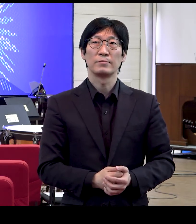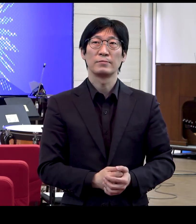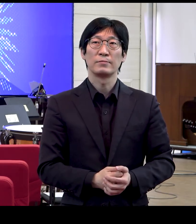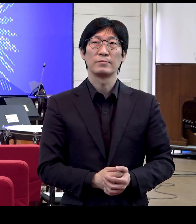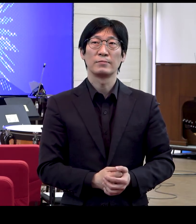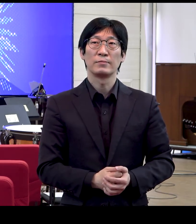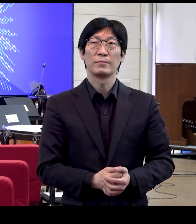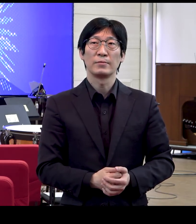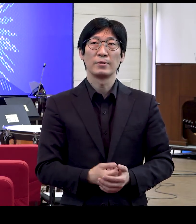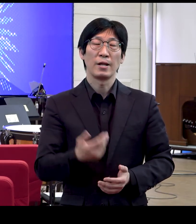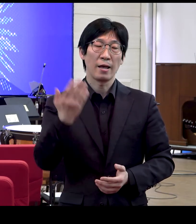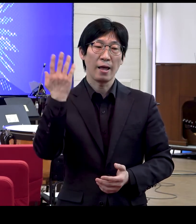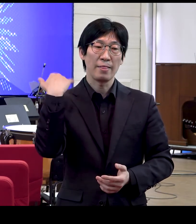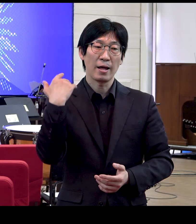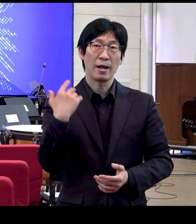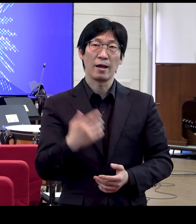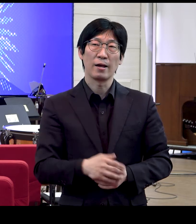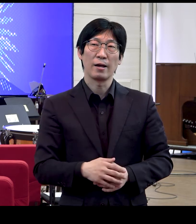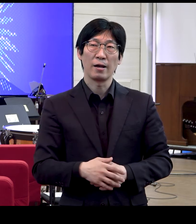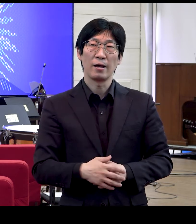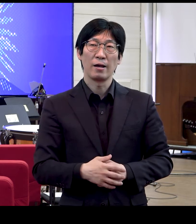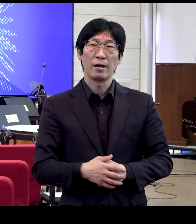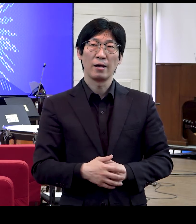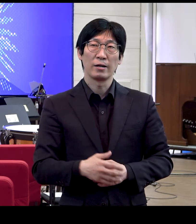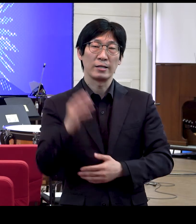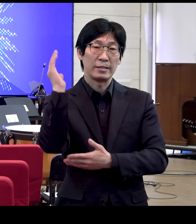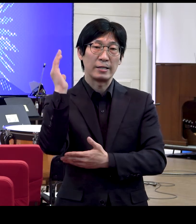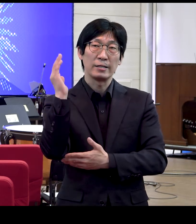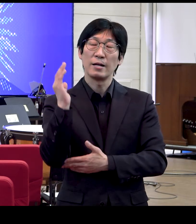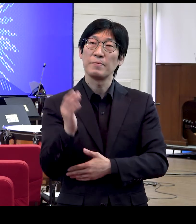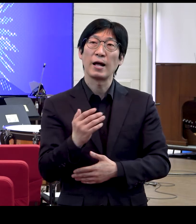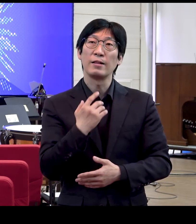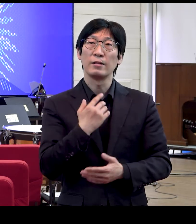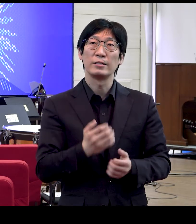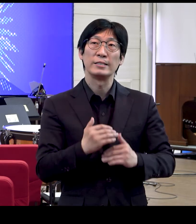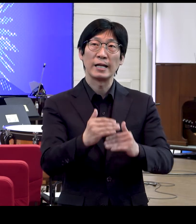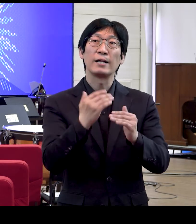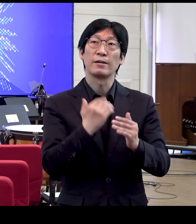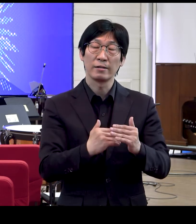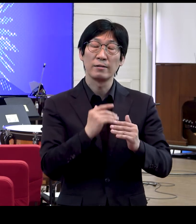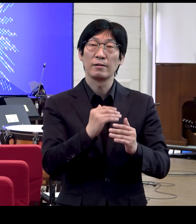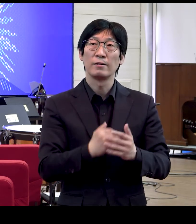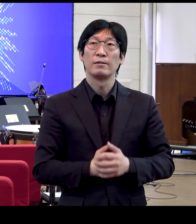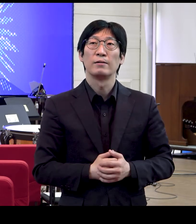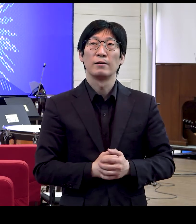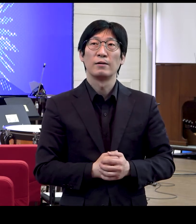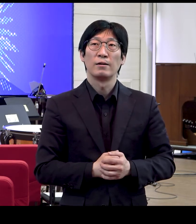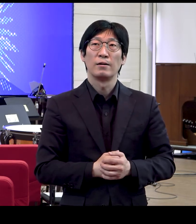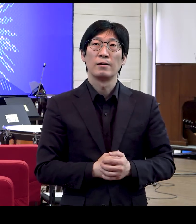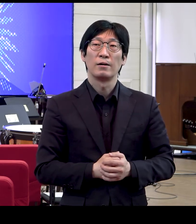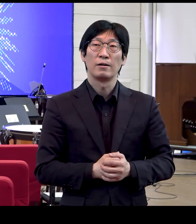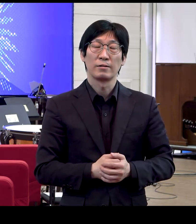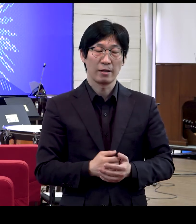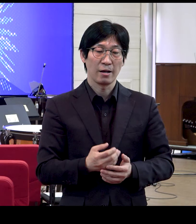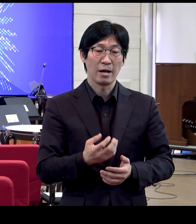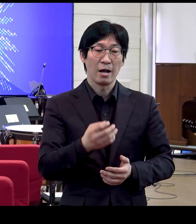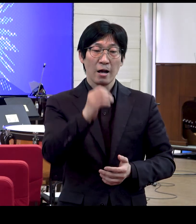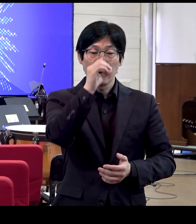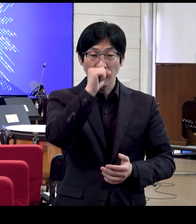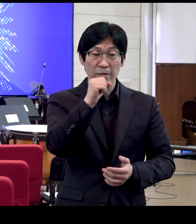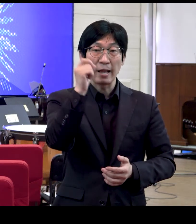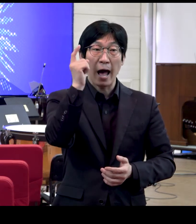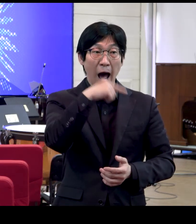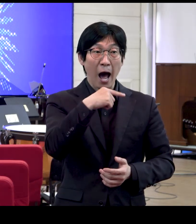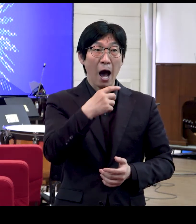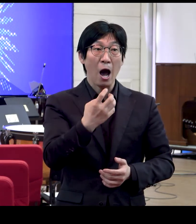영어권에서 하는 가정 세미나 어떤 그 교재를 보면서 정말 은혜 받은 게 이 부분이에요. 예, 선악과를 먹게